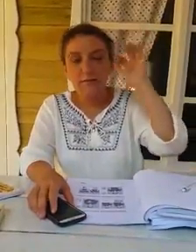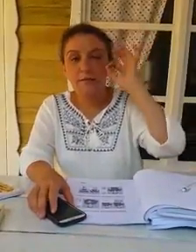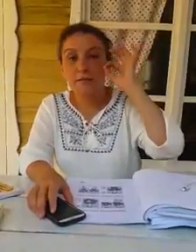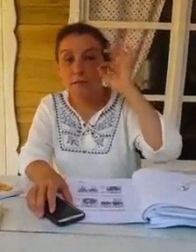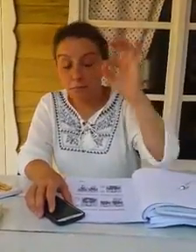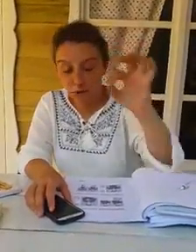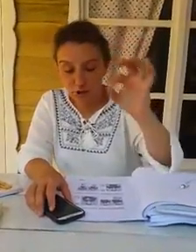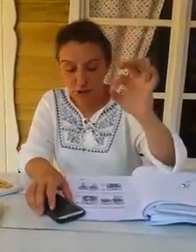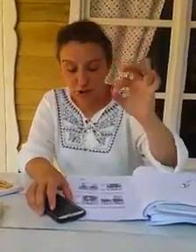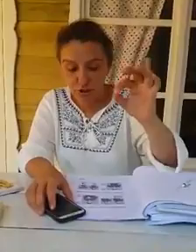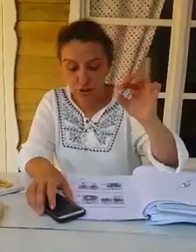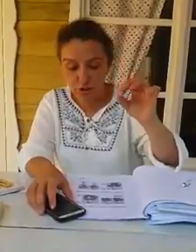Yetmiş.